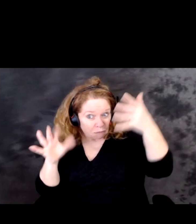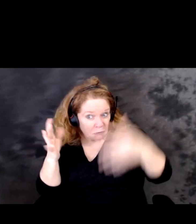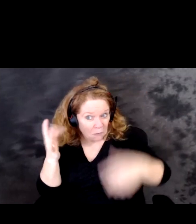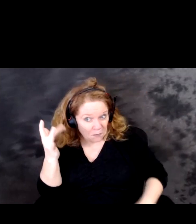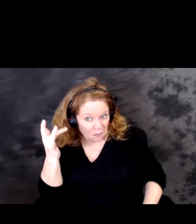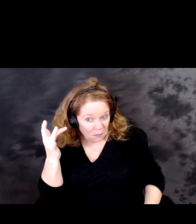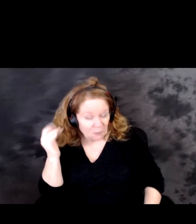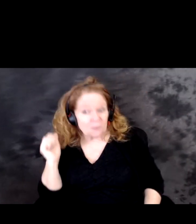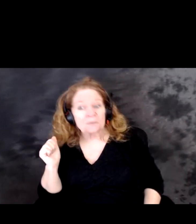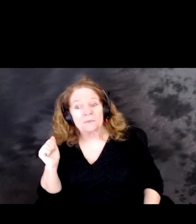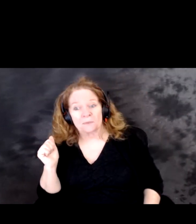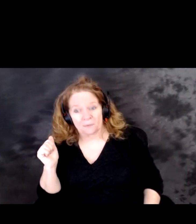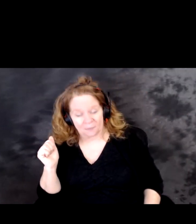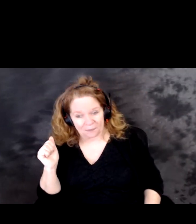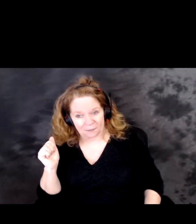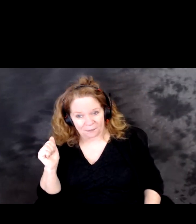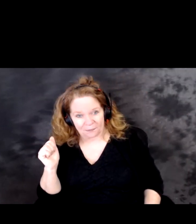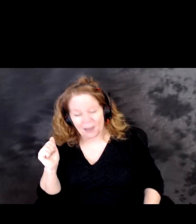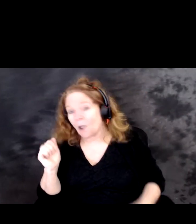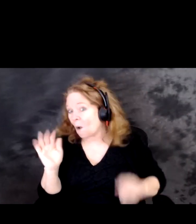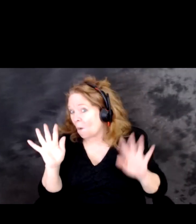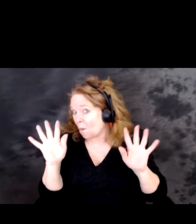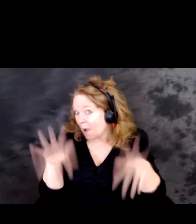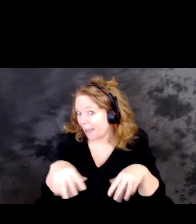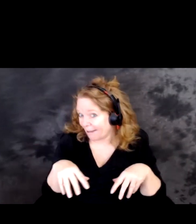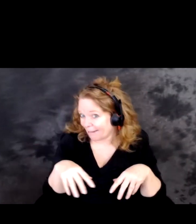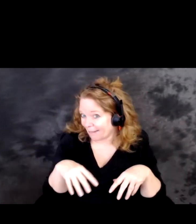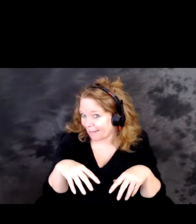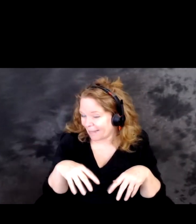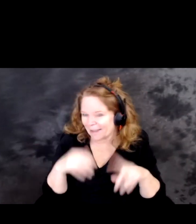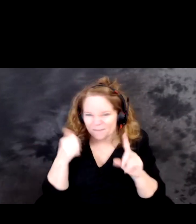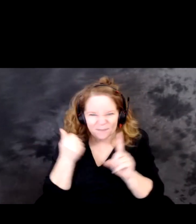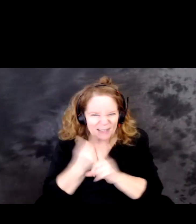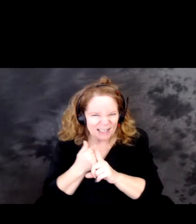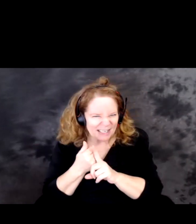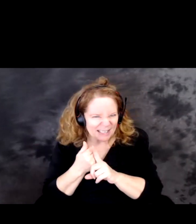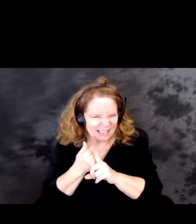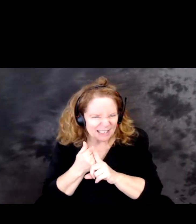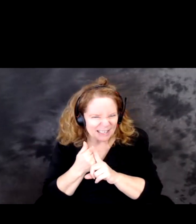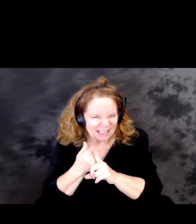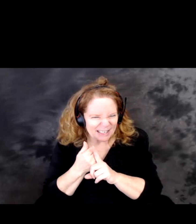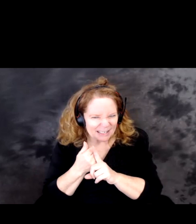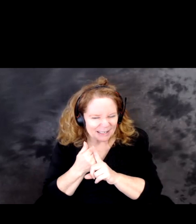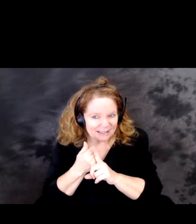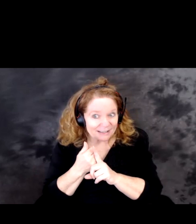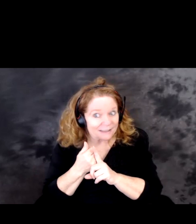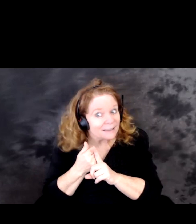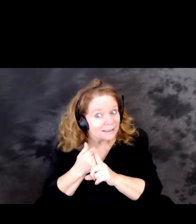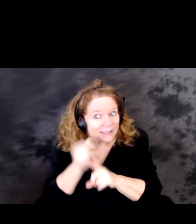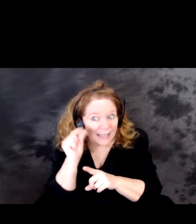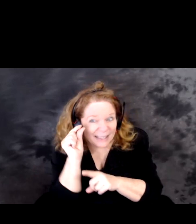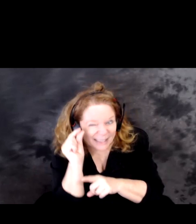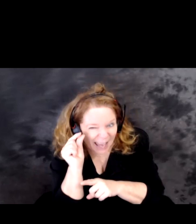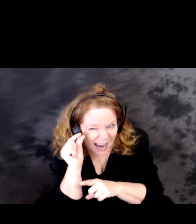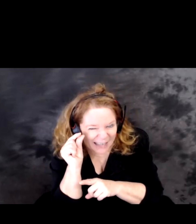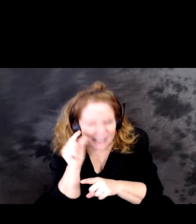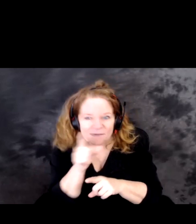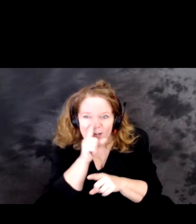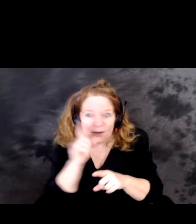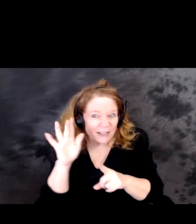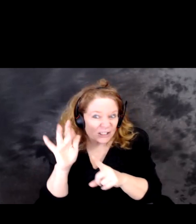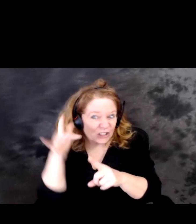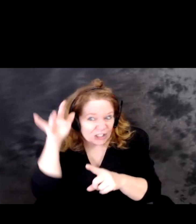algunas pistas de por qué. Bueno, es muy brillante